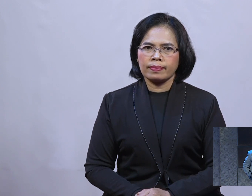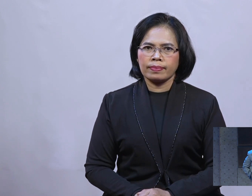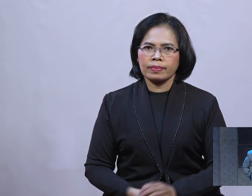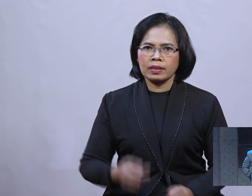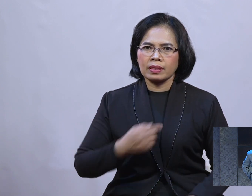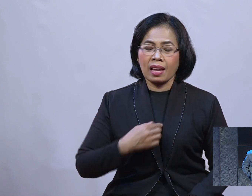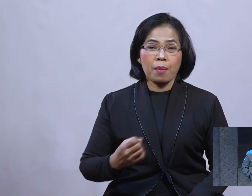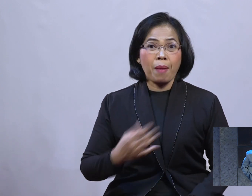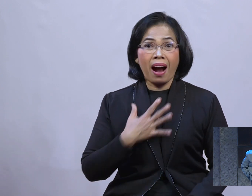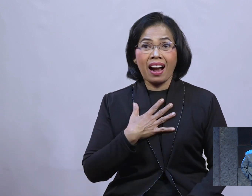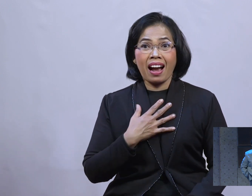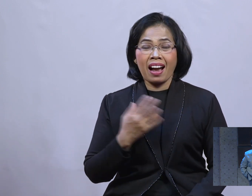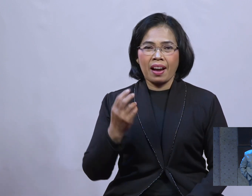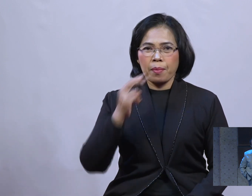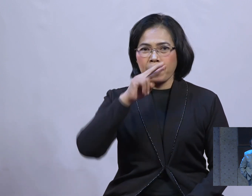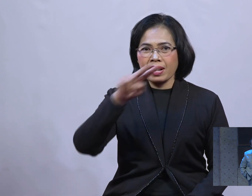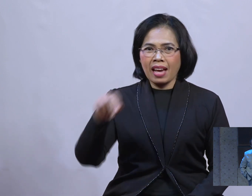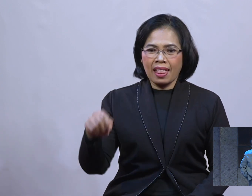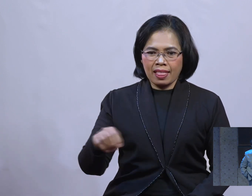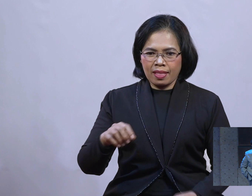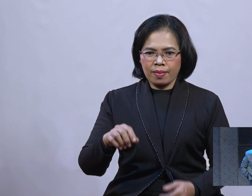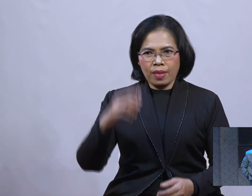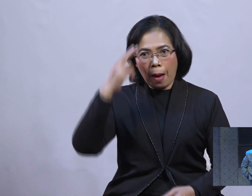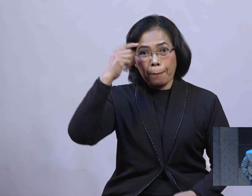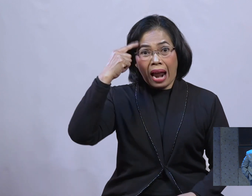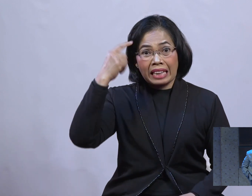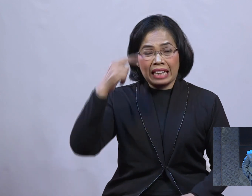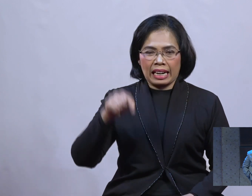Hai Saya bangga melihat pelajaran ini